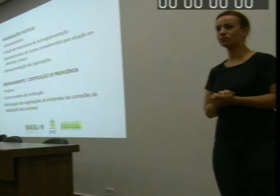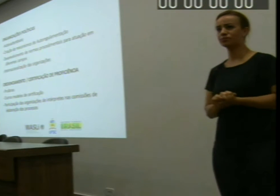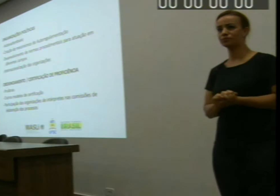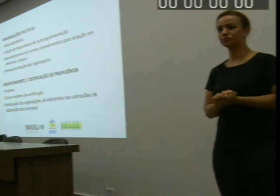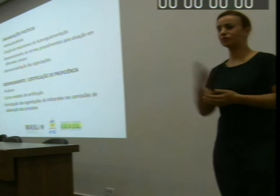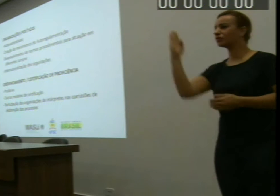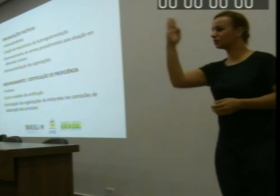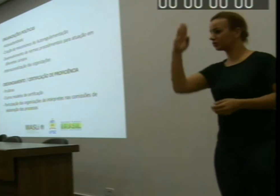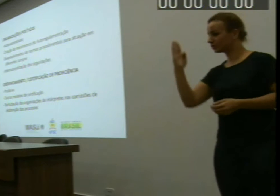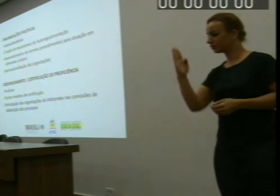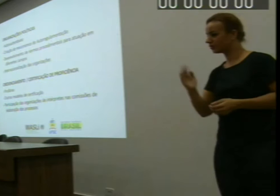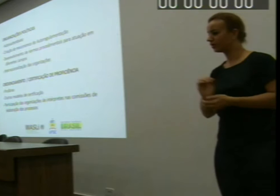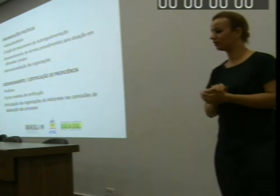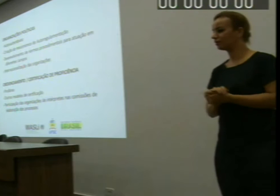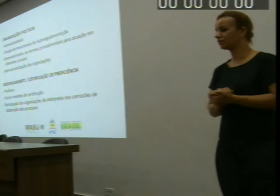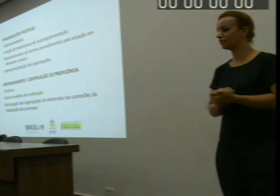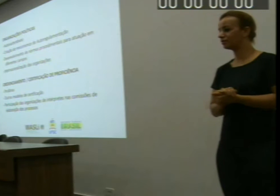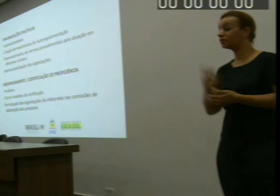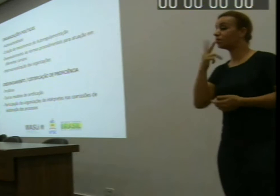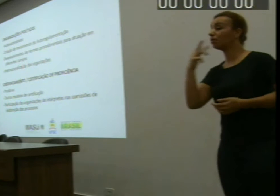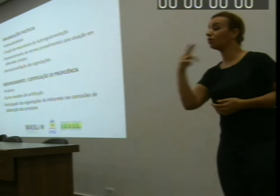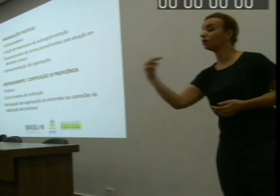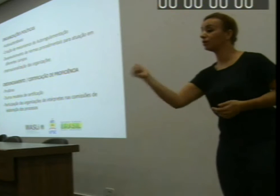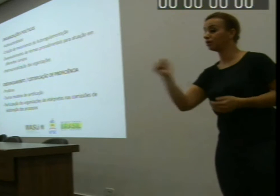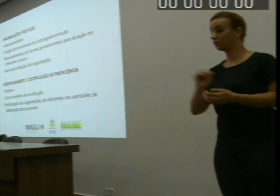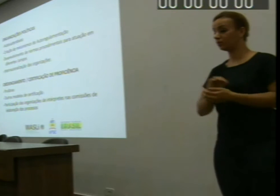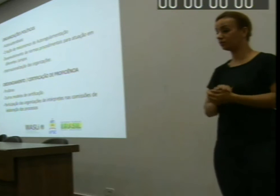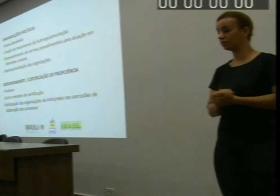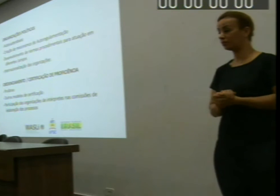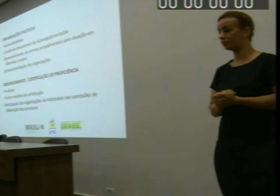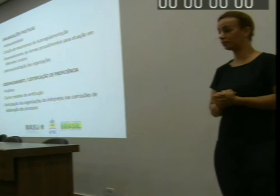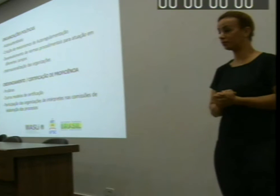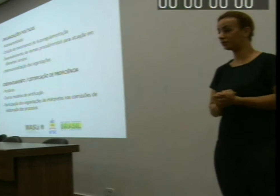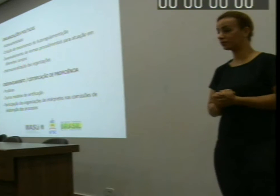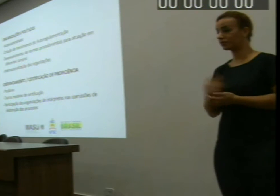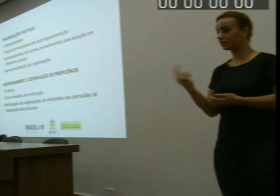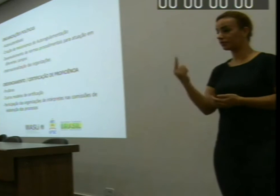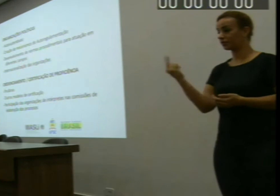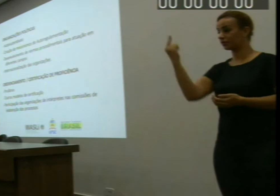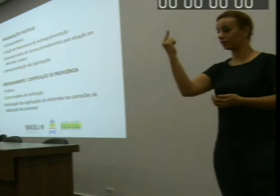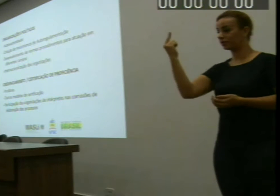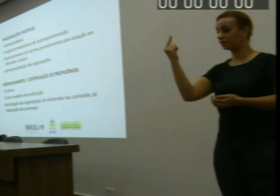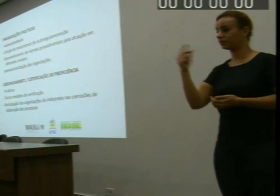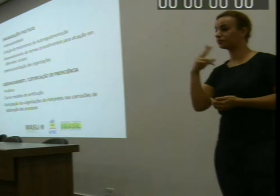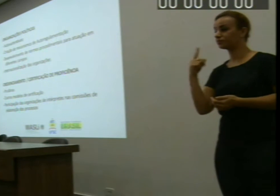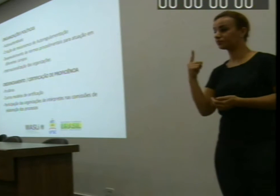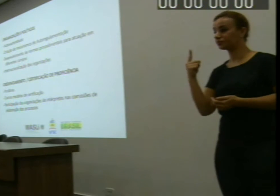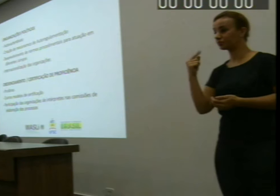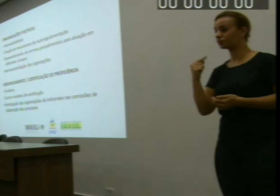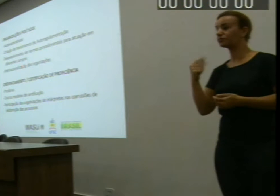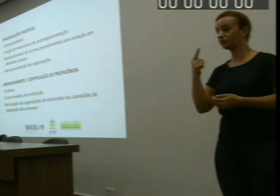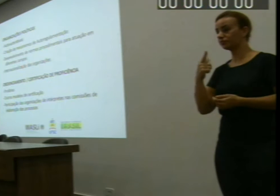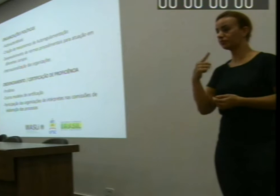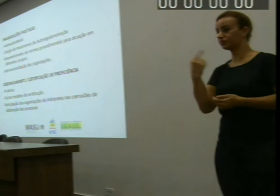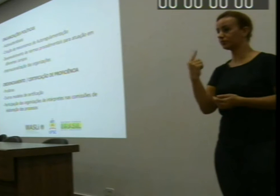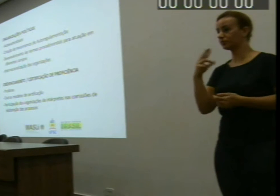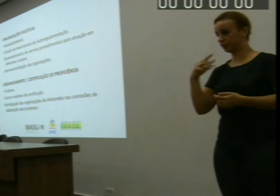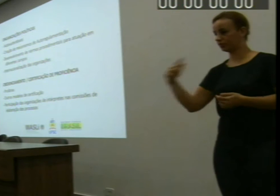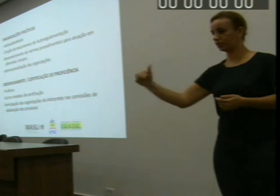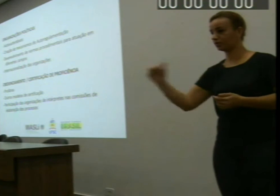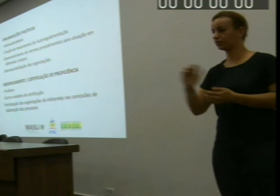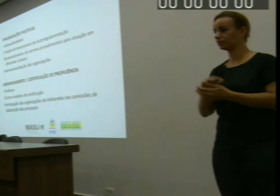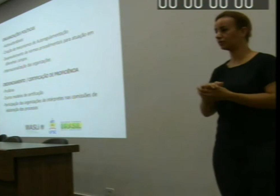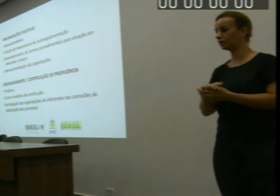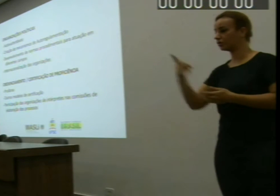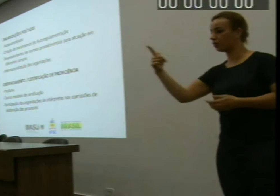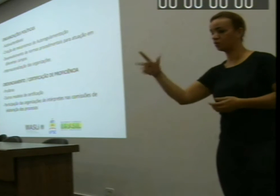brasileiros que são monolíngues em línguas orais em geral intérpretes de língua de sinais não falam outras